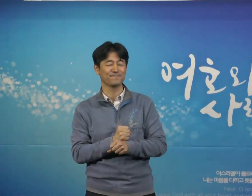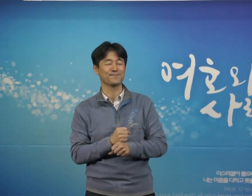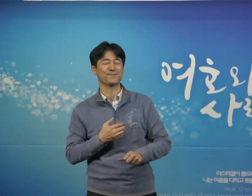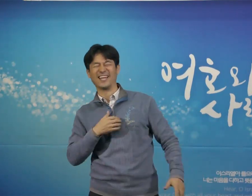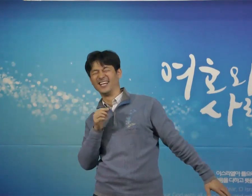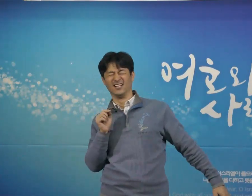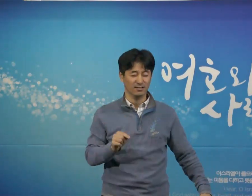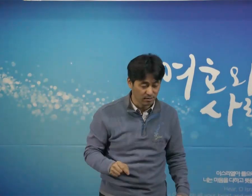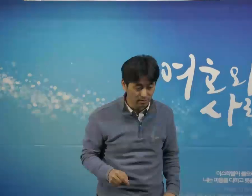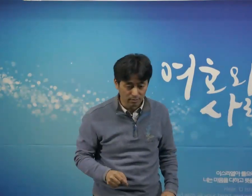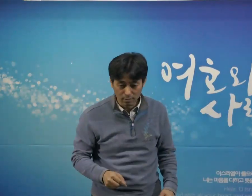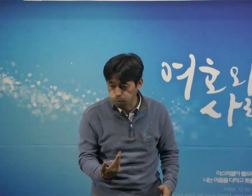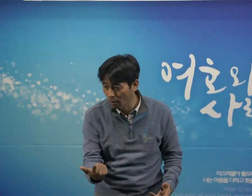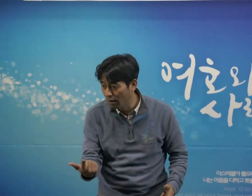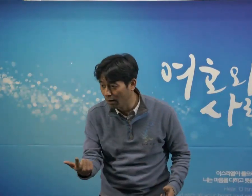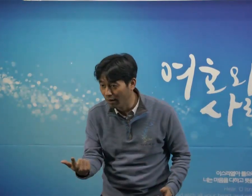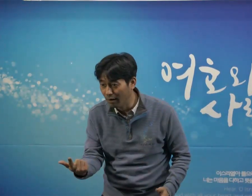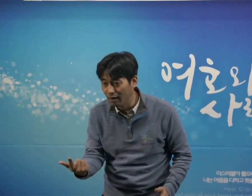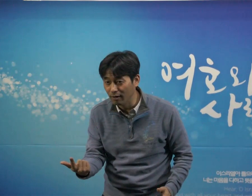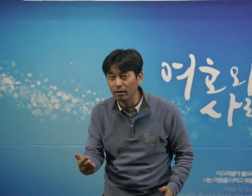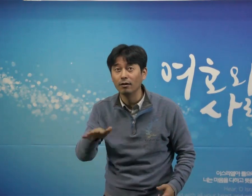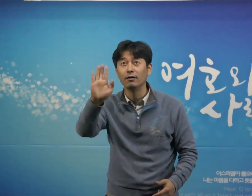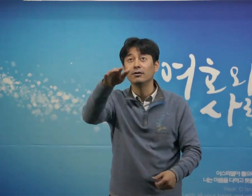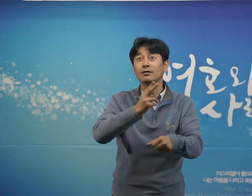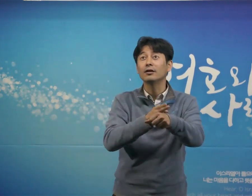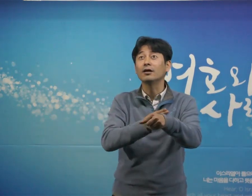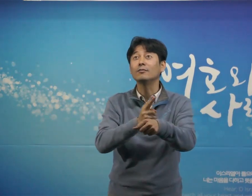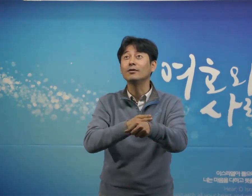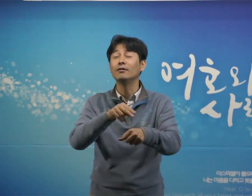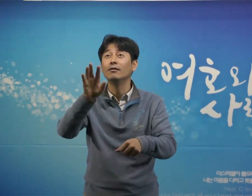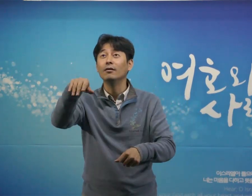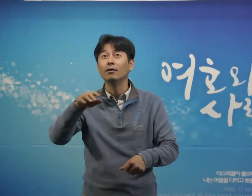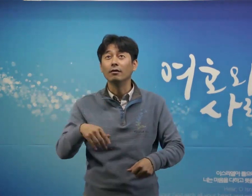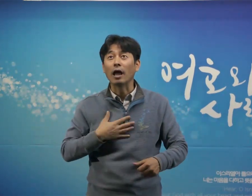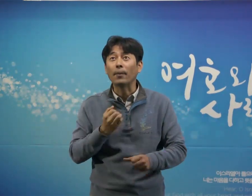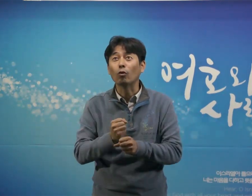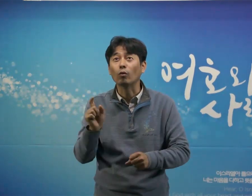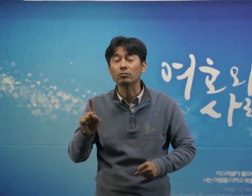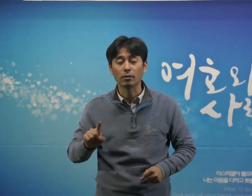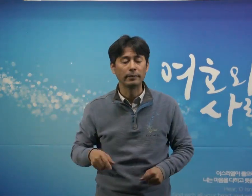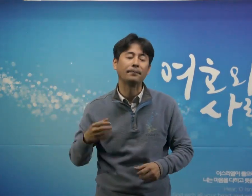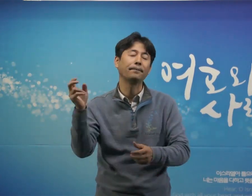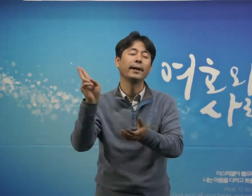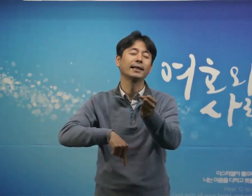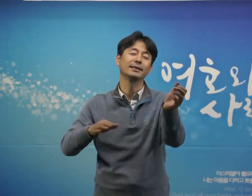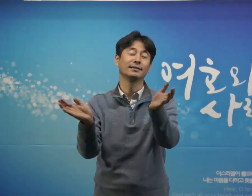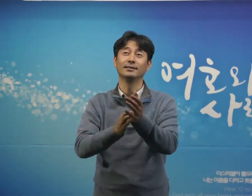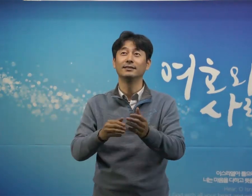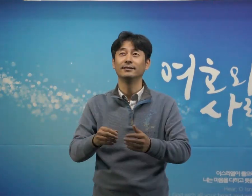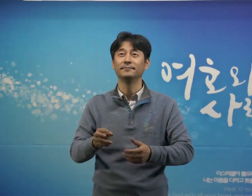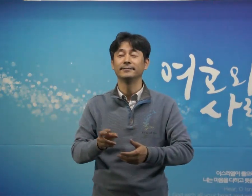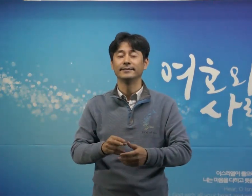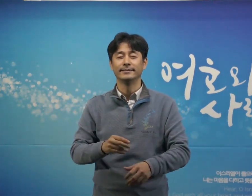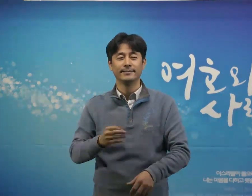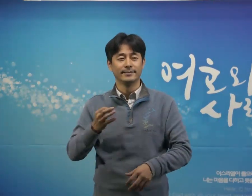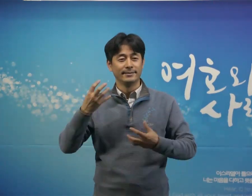못했고 고2 때는 이제 사려고 준비했는데 벌써 또 팔렸다라는 거죠. 그래서 선생님한테 제가 만든 거 어디 있냐고 그랬을 때 선생님이